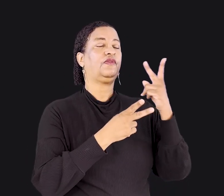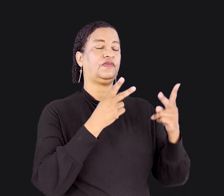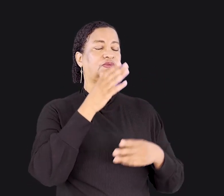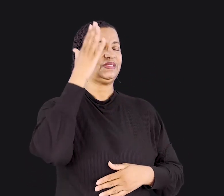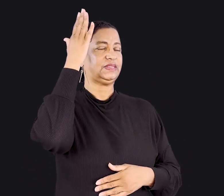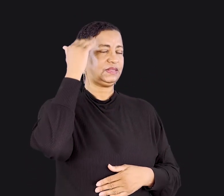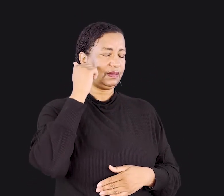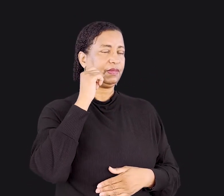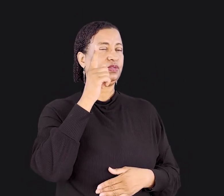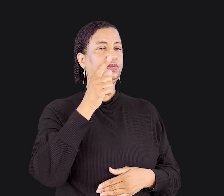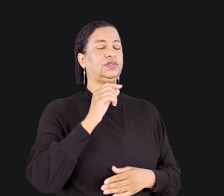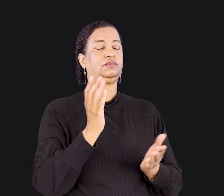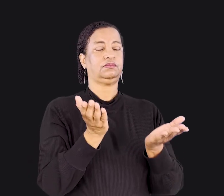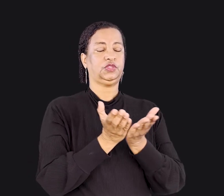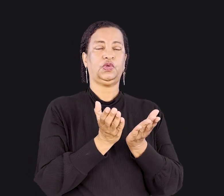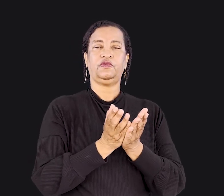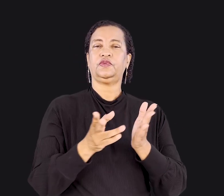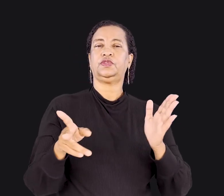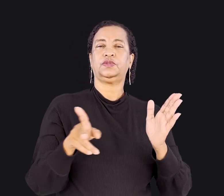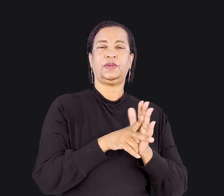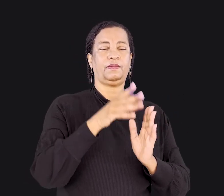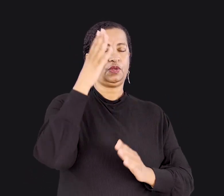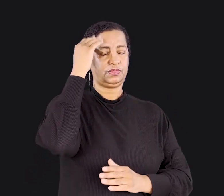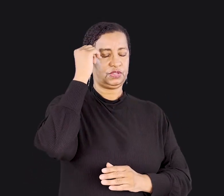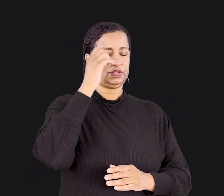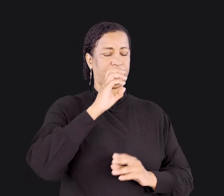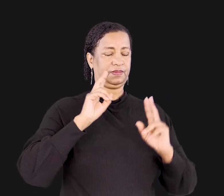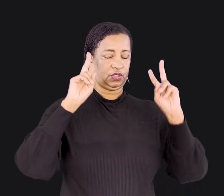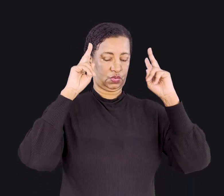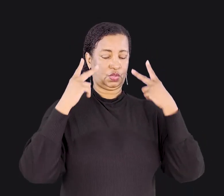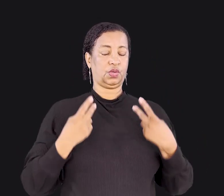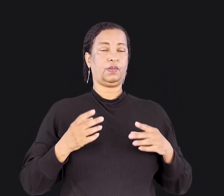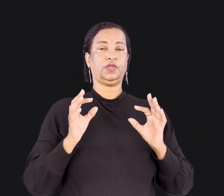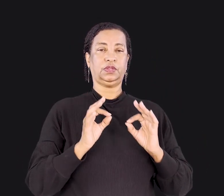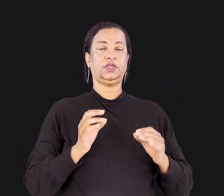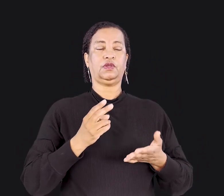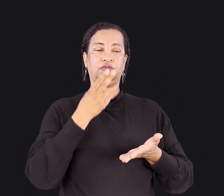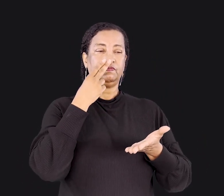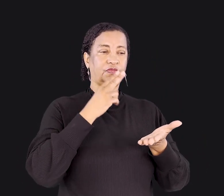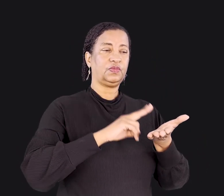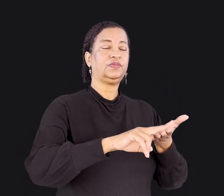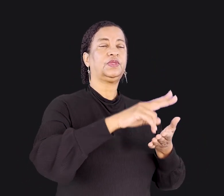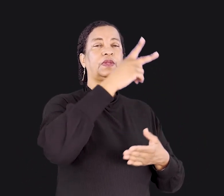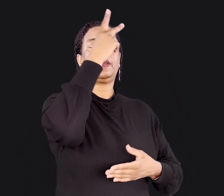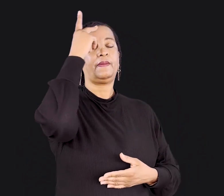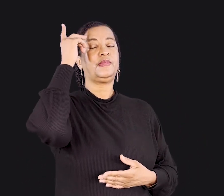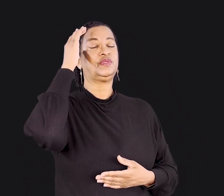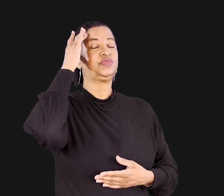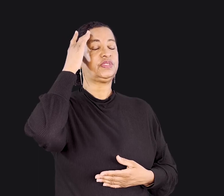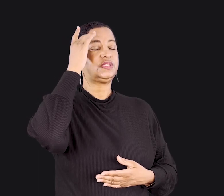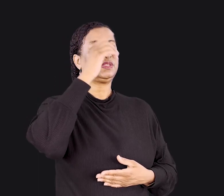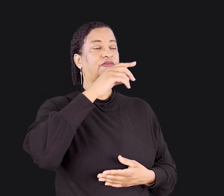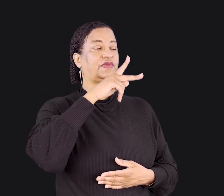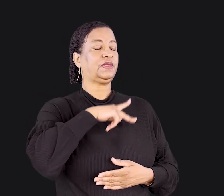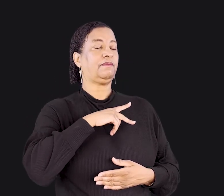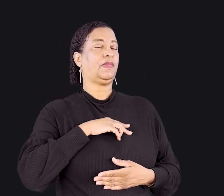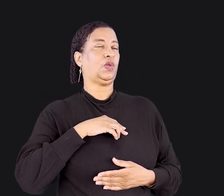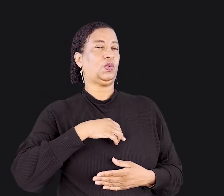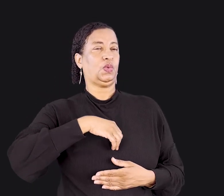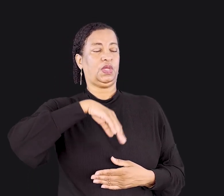de sabedoria humana, foram dirigidas às pessoas que achavam que Paulo era o máximo. Mas agora,